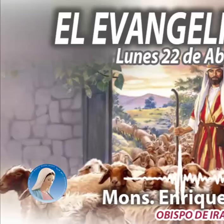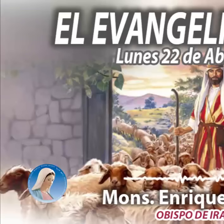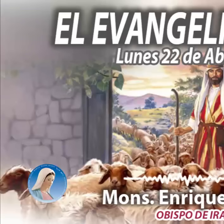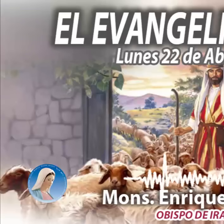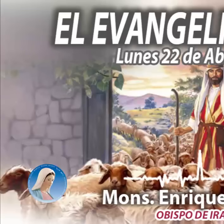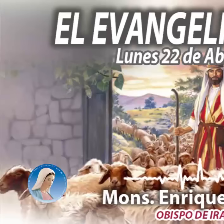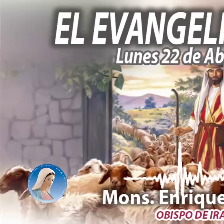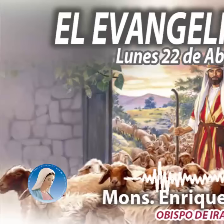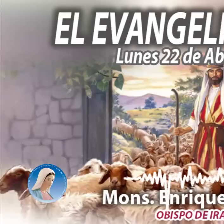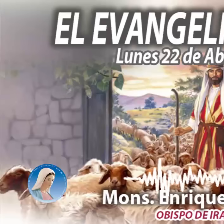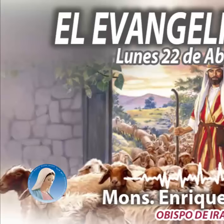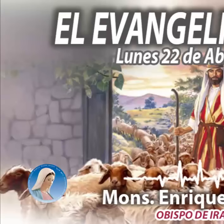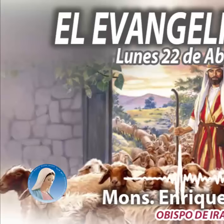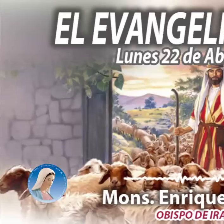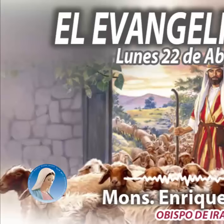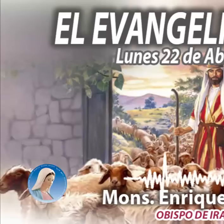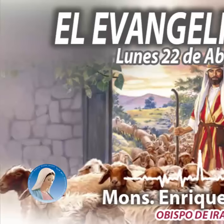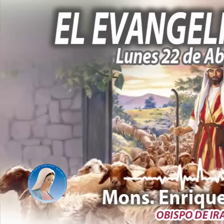de esperanza.